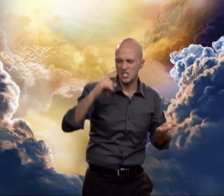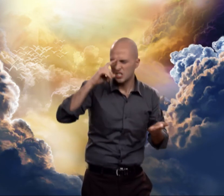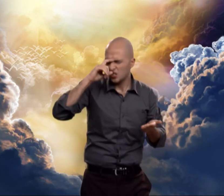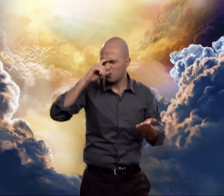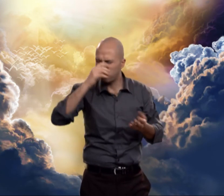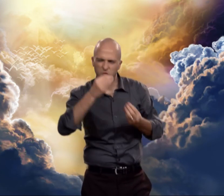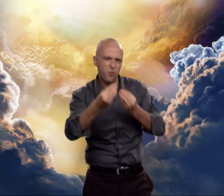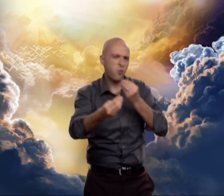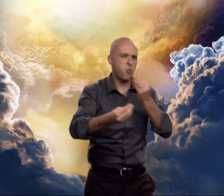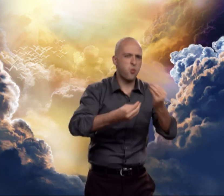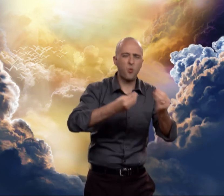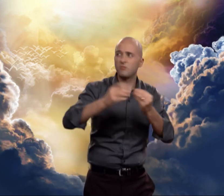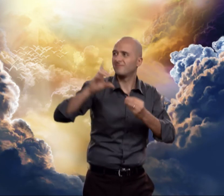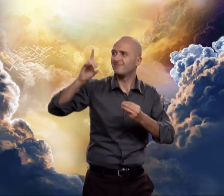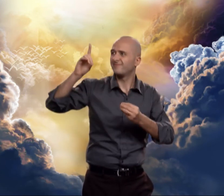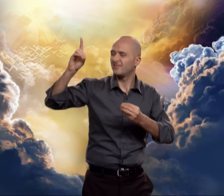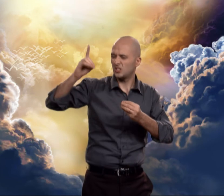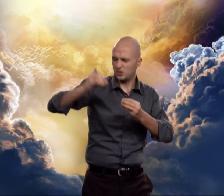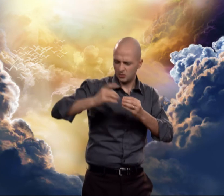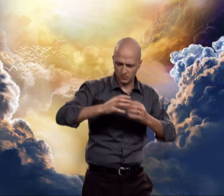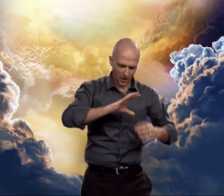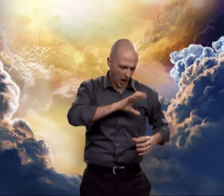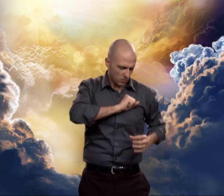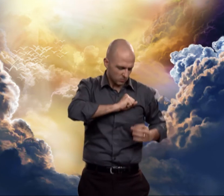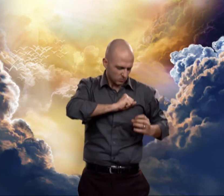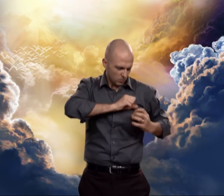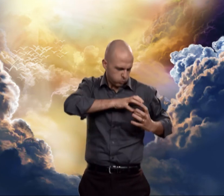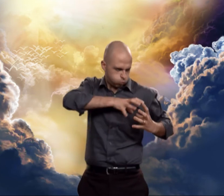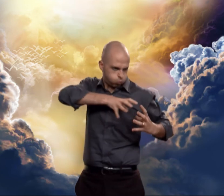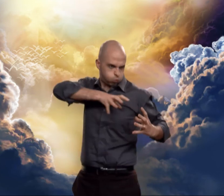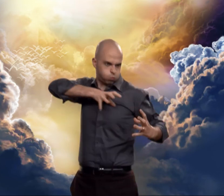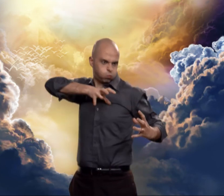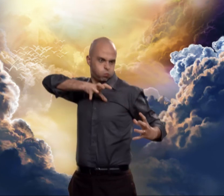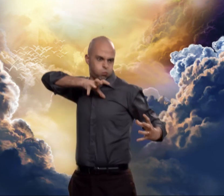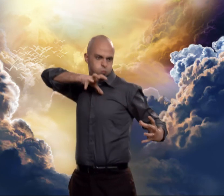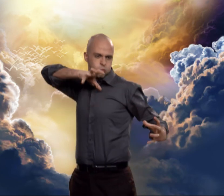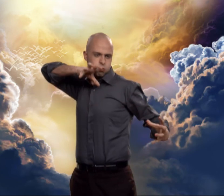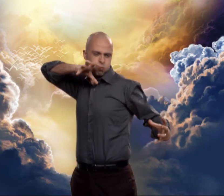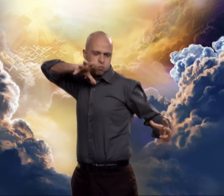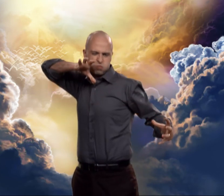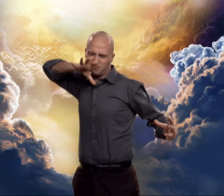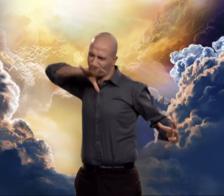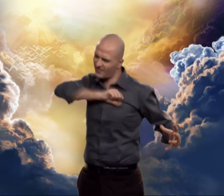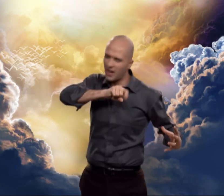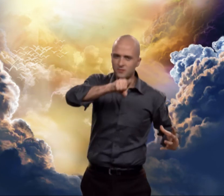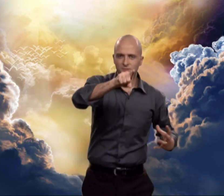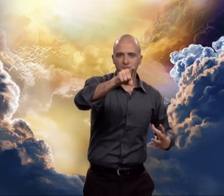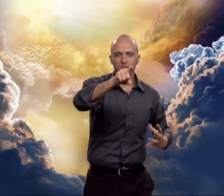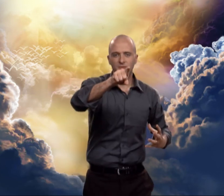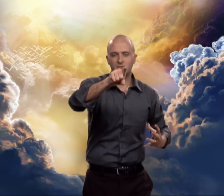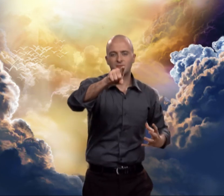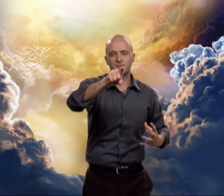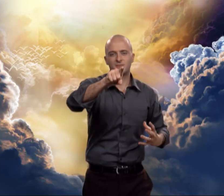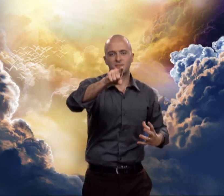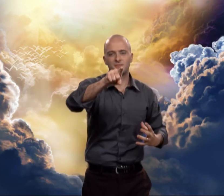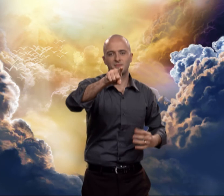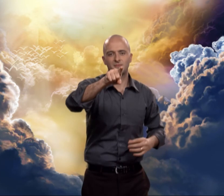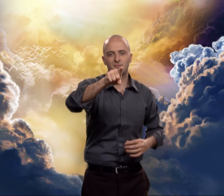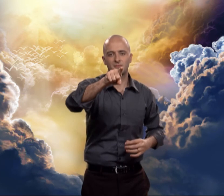sangue. O mistério da cruz explica todos os outros mistérios. Será visto que aquele que é infinito